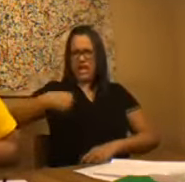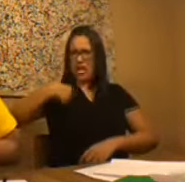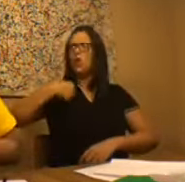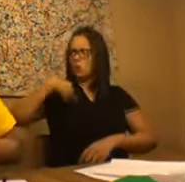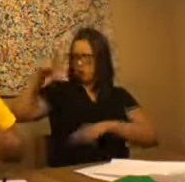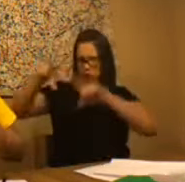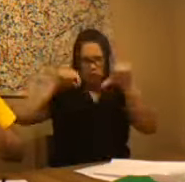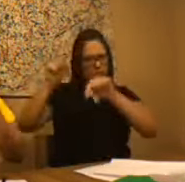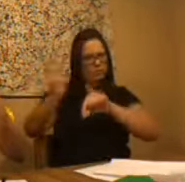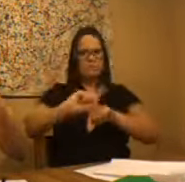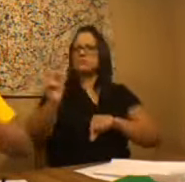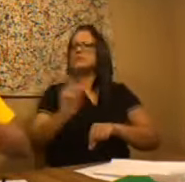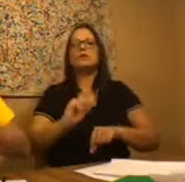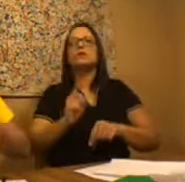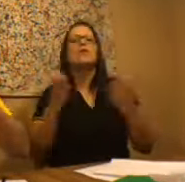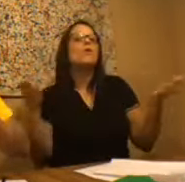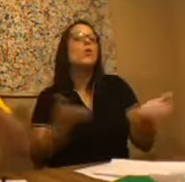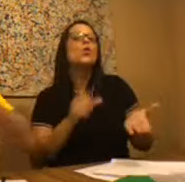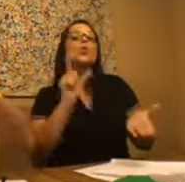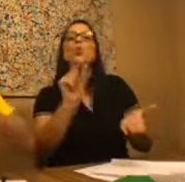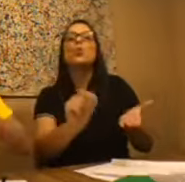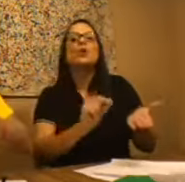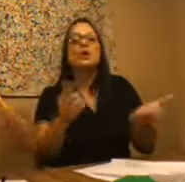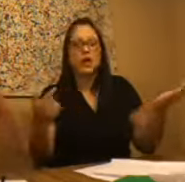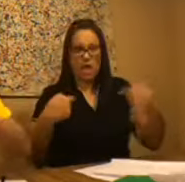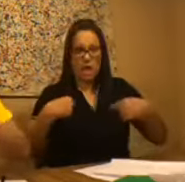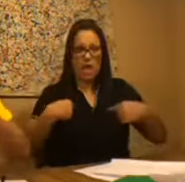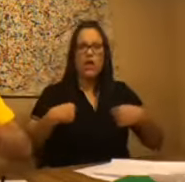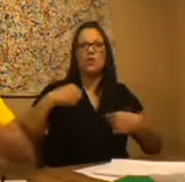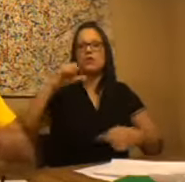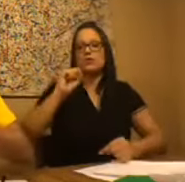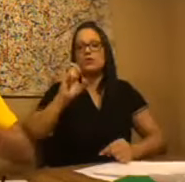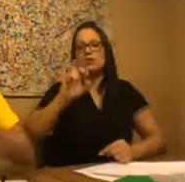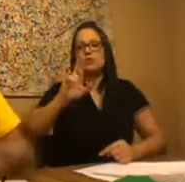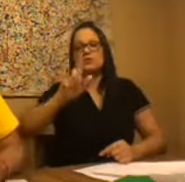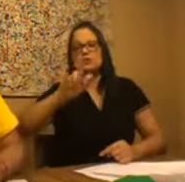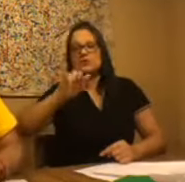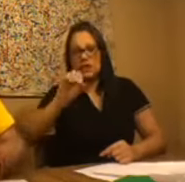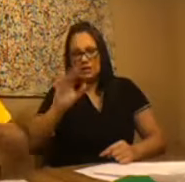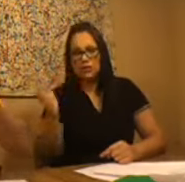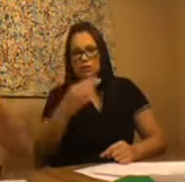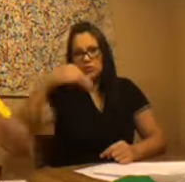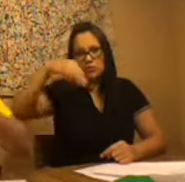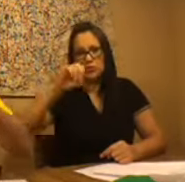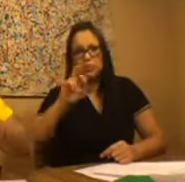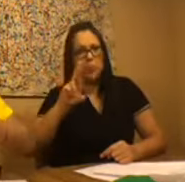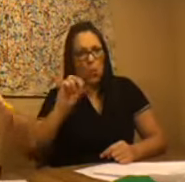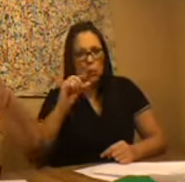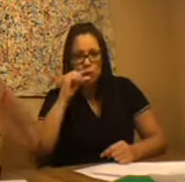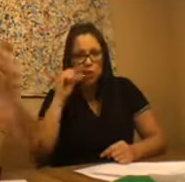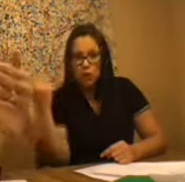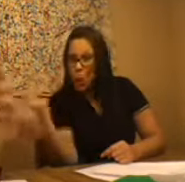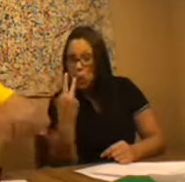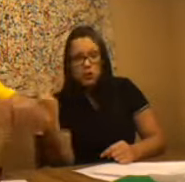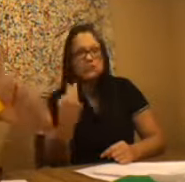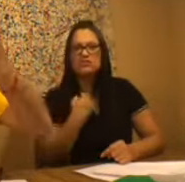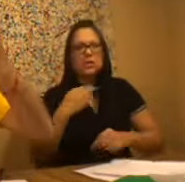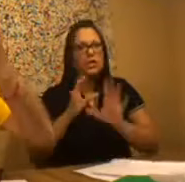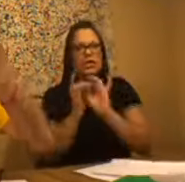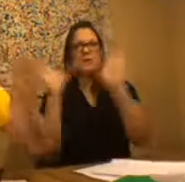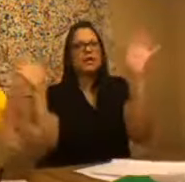falado né hoje em dia eu e sergio moro não temos mais liberdade no brasil nós não podemos ir à padaria